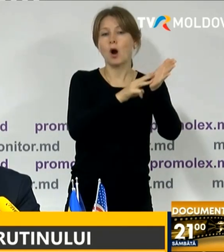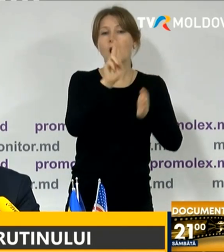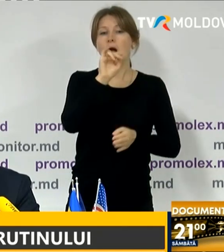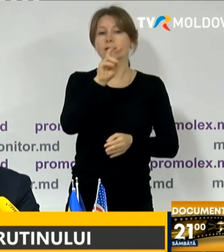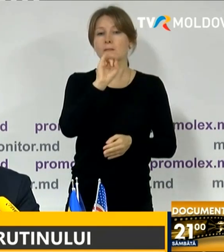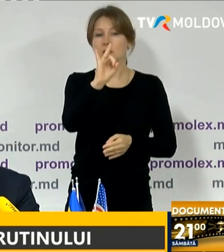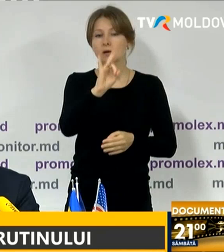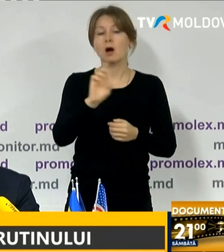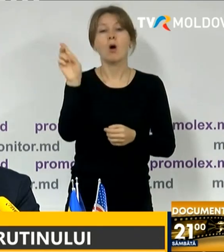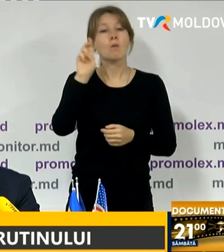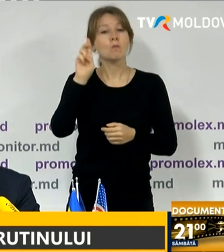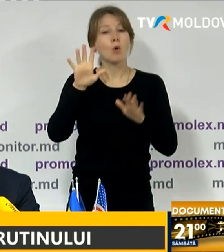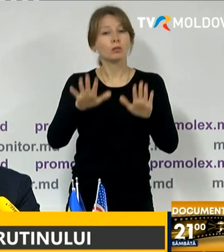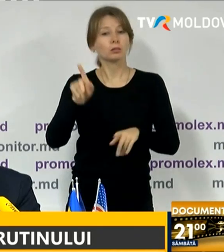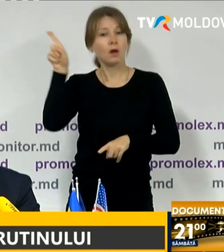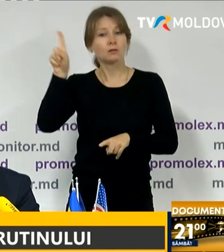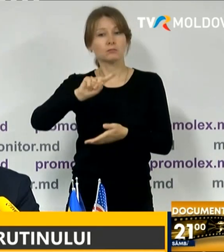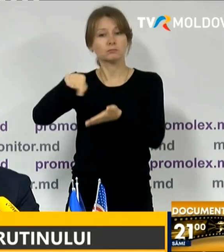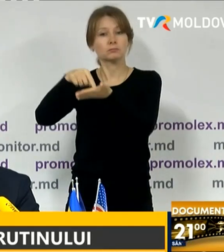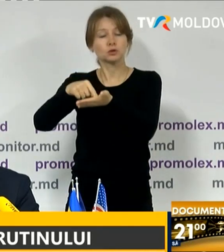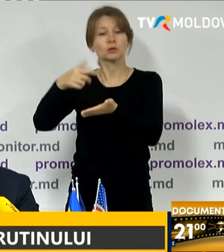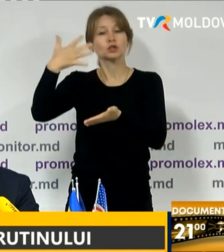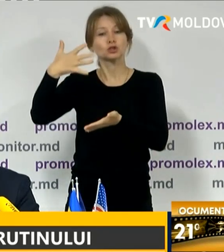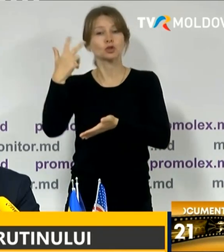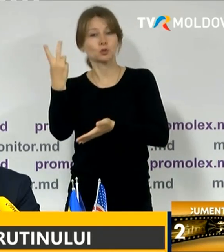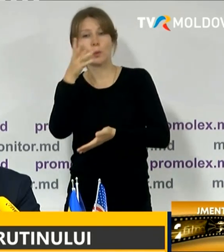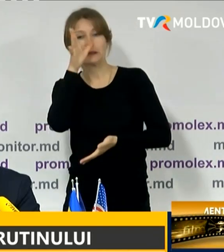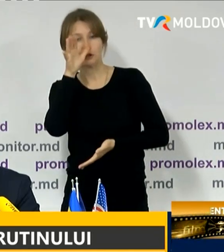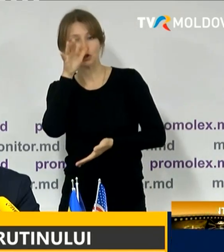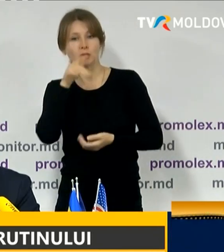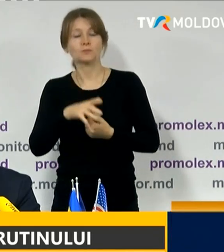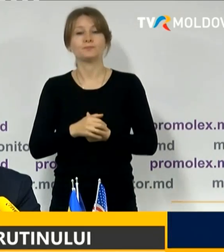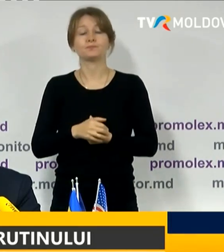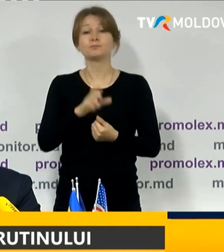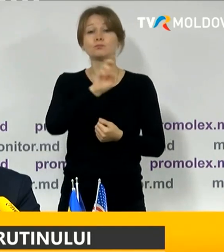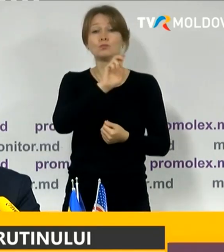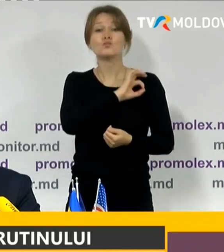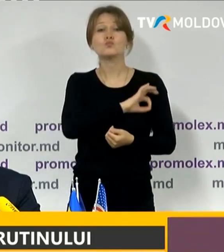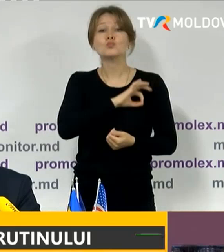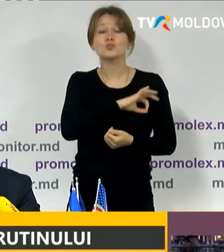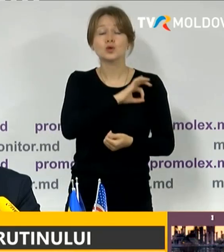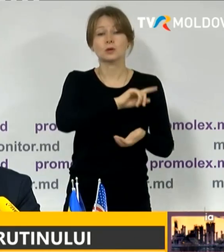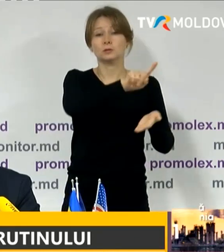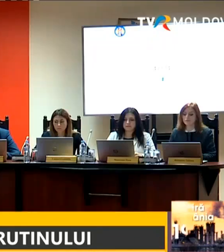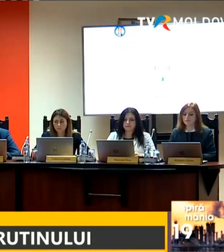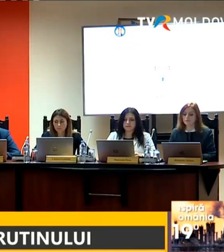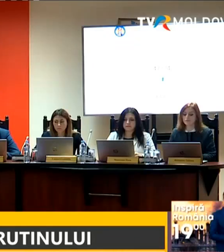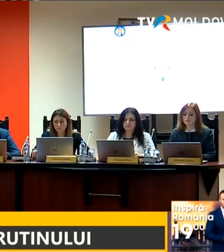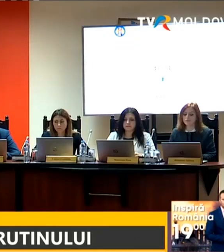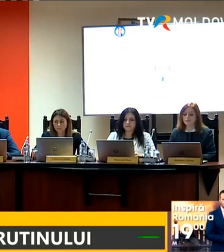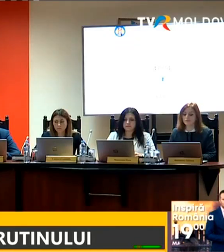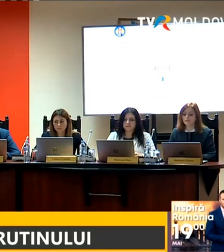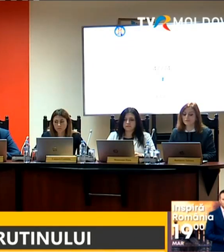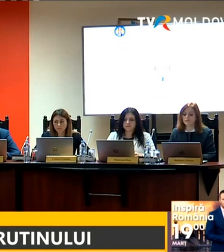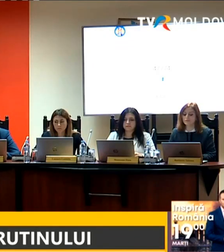Botanica, sectorul Botanica, secția 52, Chișinău, și Buiucani, secția 100. Potrivit